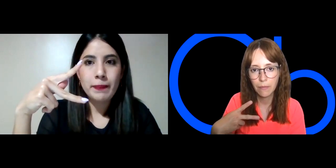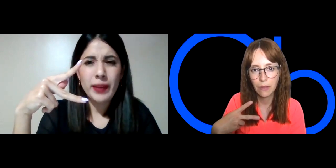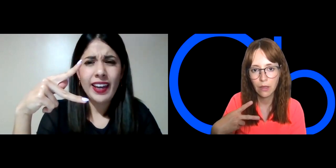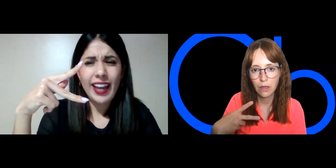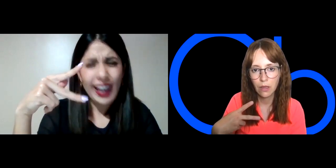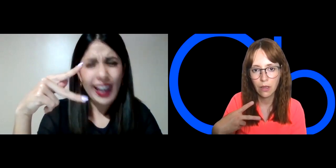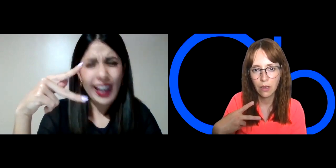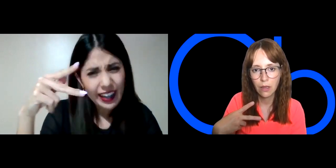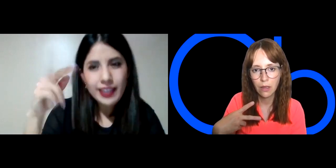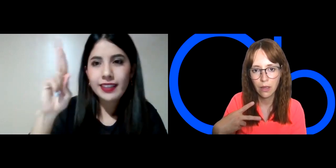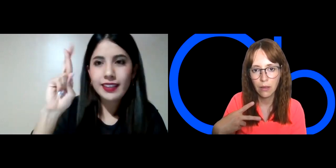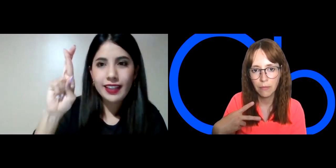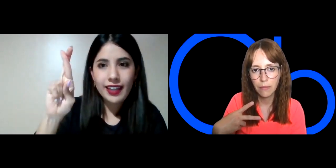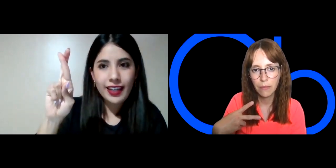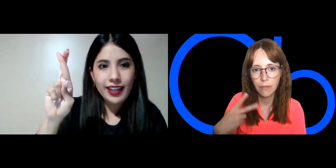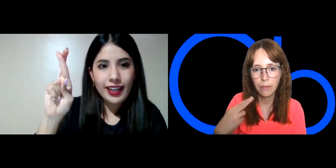P, R.